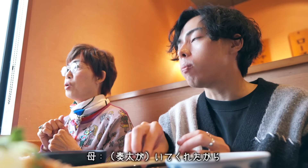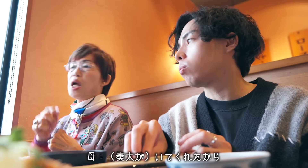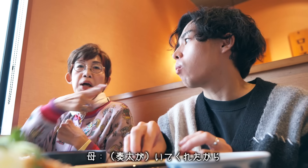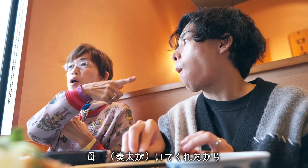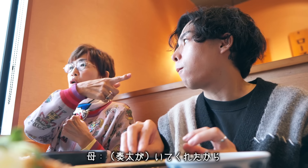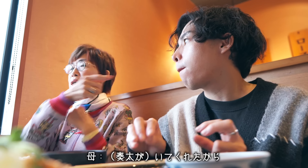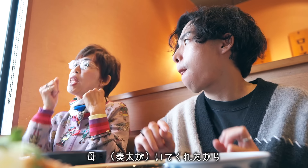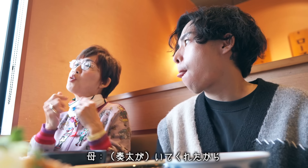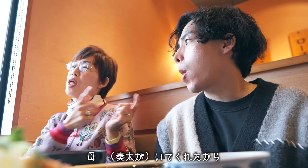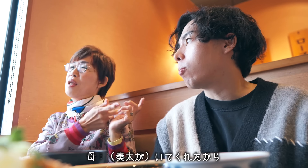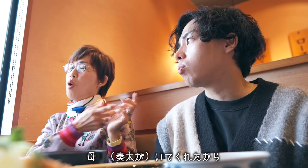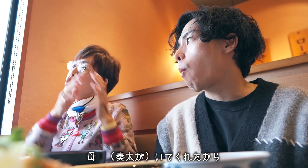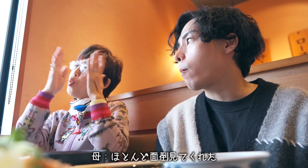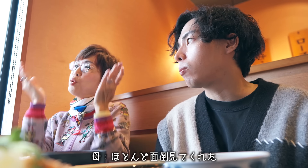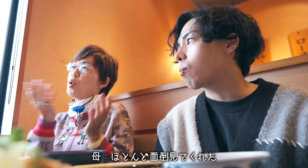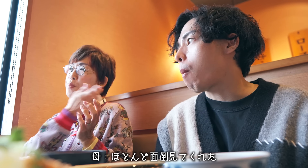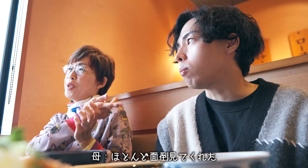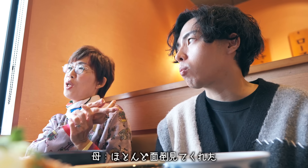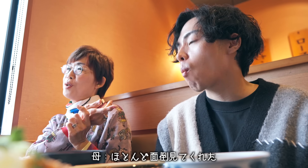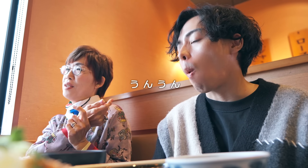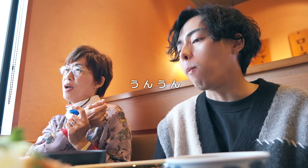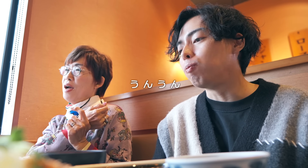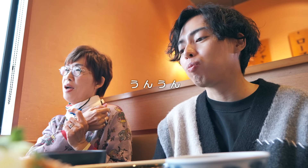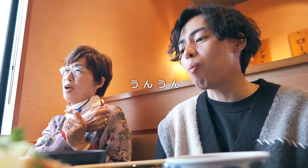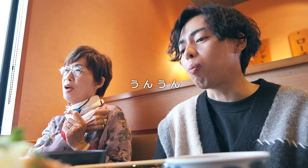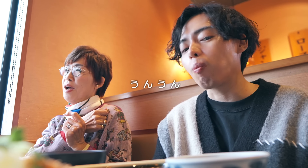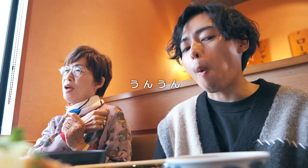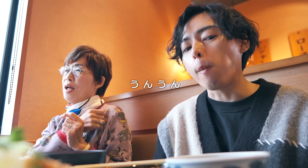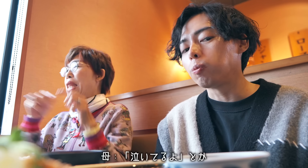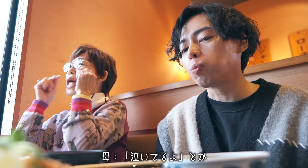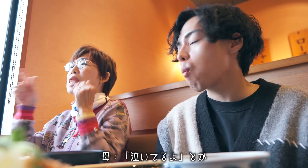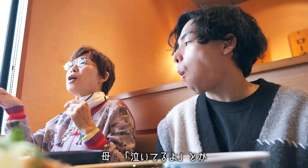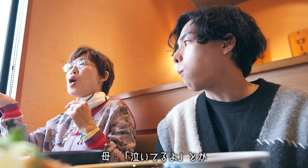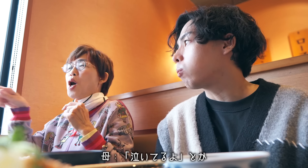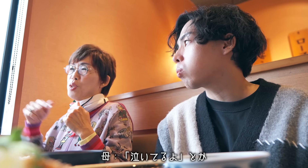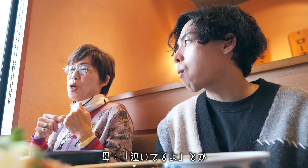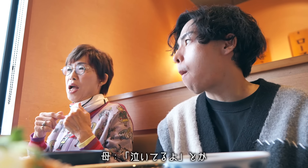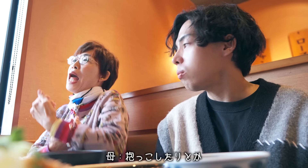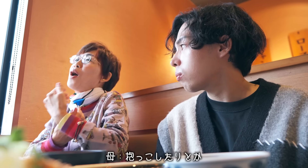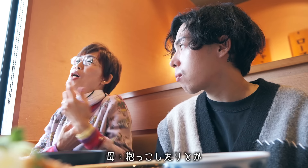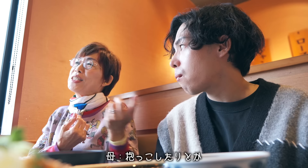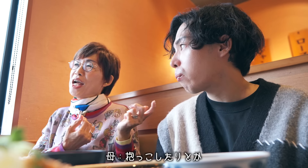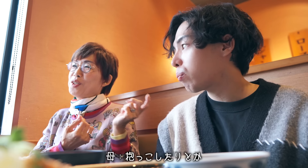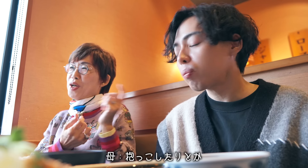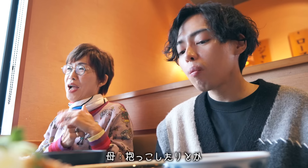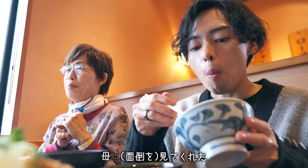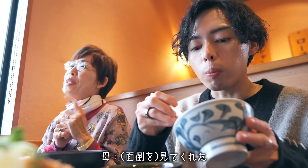くくくくくくくくくくくくくくくく誰だよとか、誰だよとか、誰だよとか、